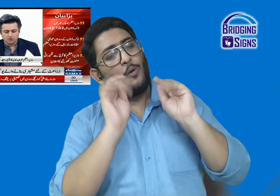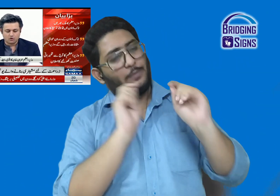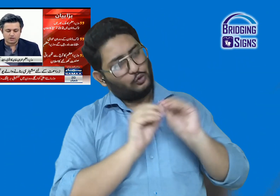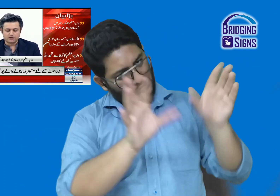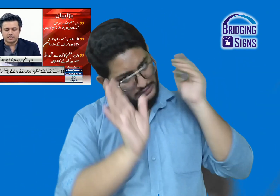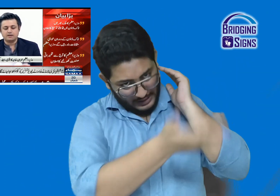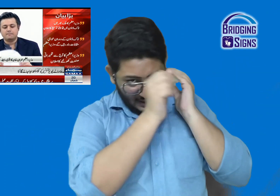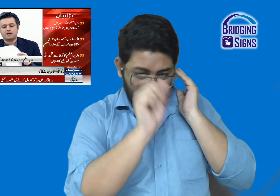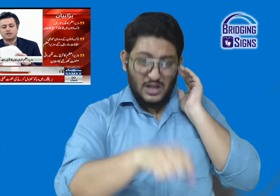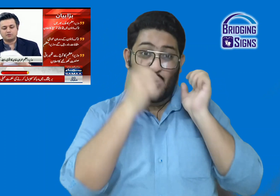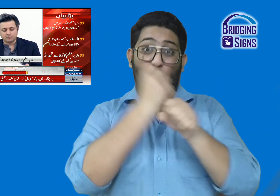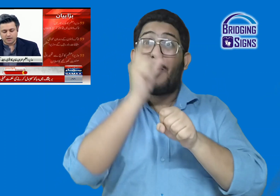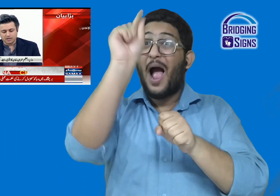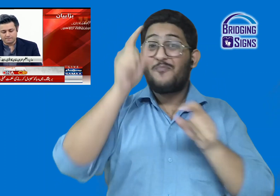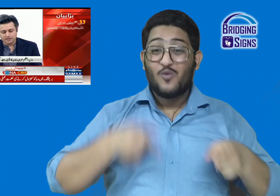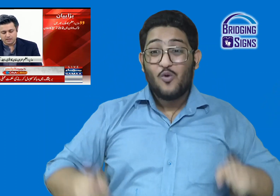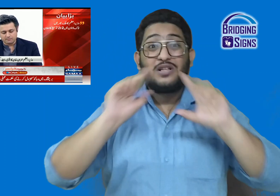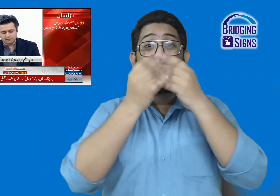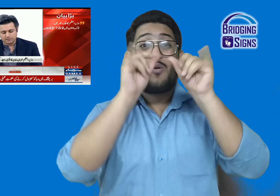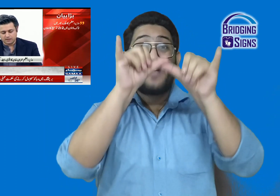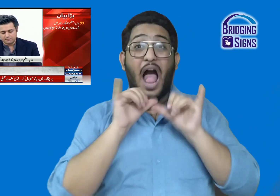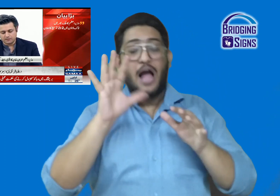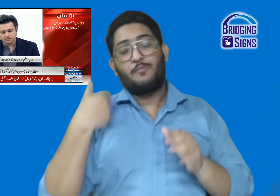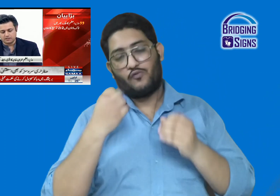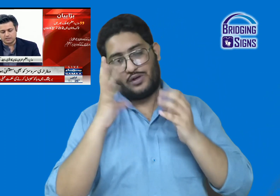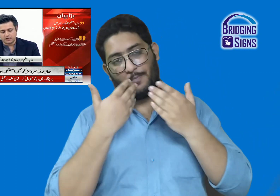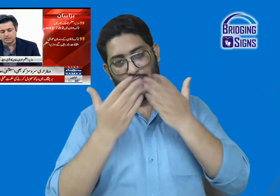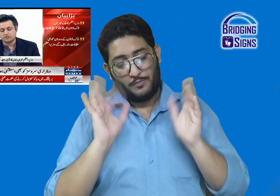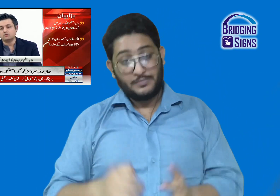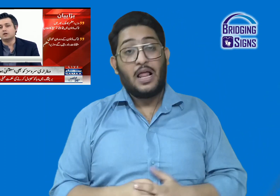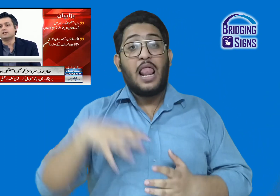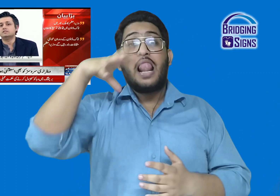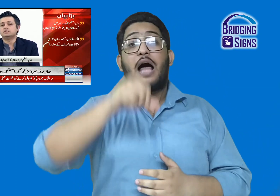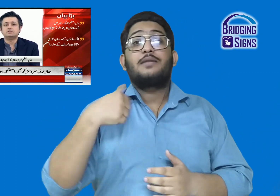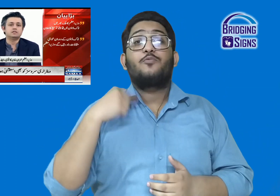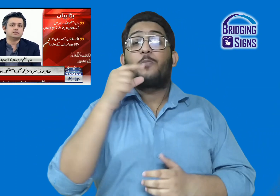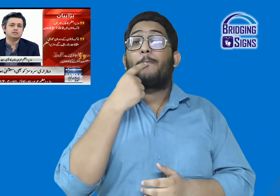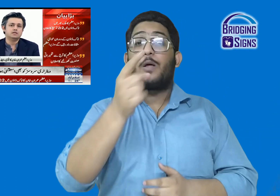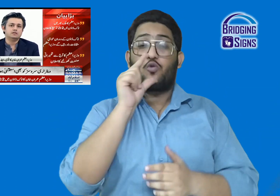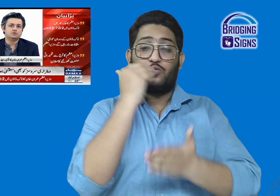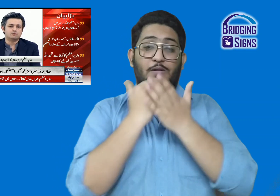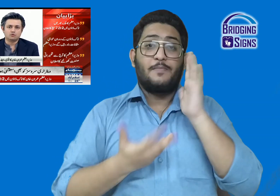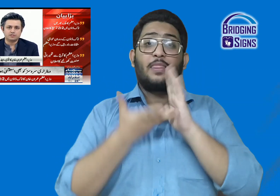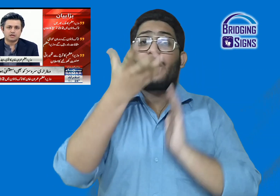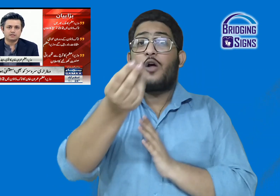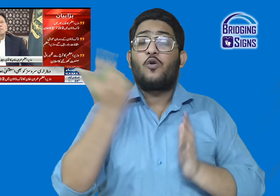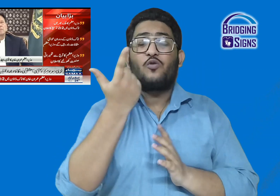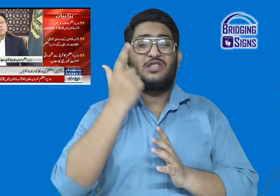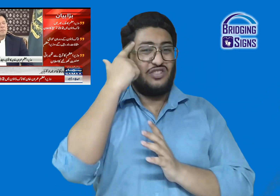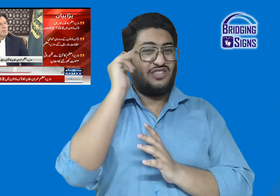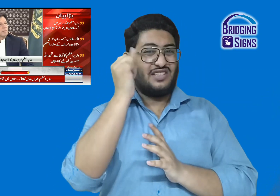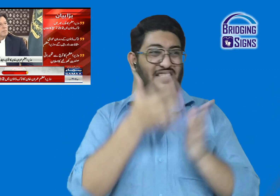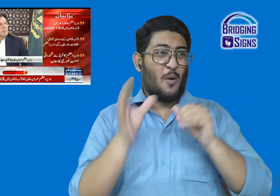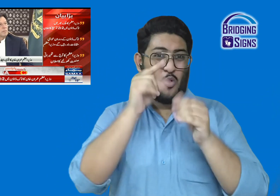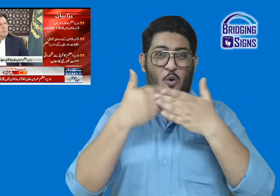हम गौर कर रहे हैं। मैं आखिर में दोबारा यहाँ पर एक मरतबा ये हाईलाइट करूँगा कि ये जितनी सनतें जो हम खोलने जा रहे